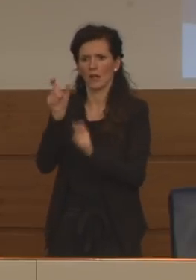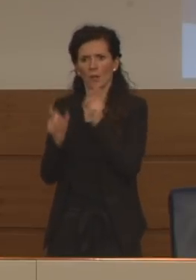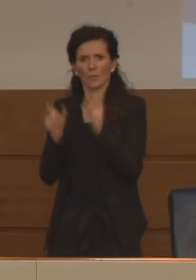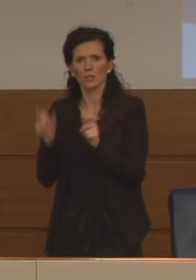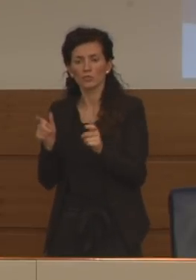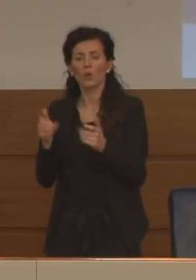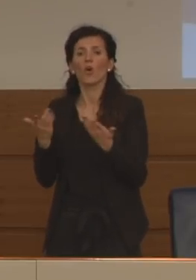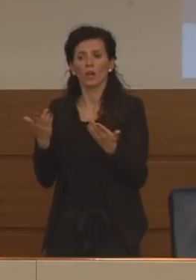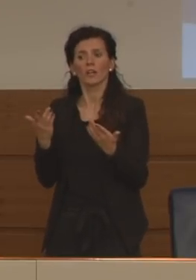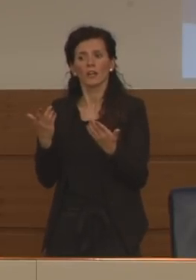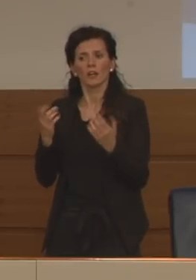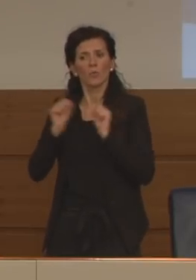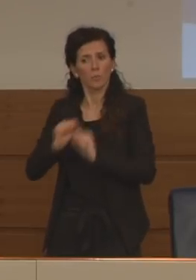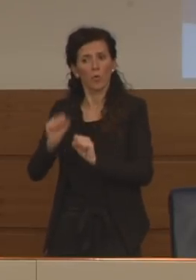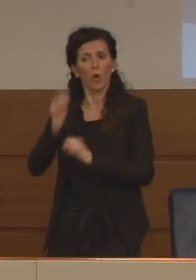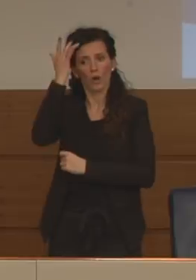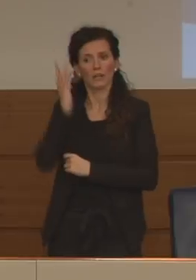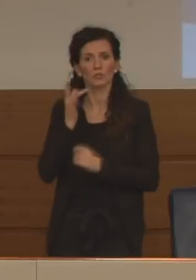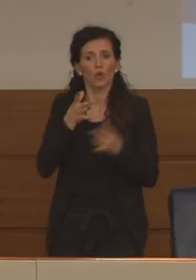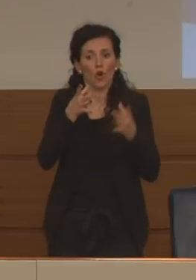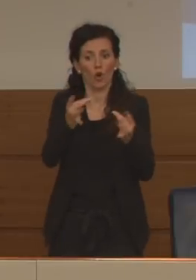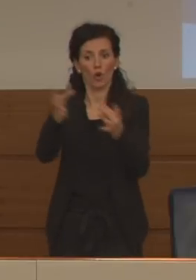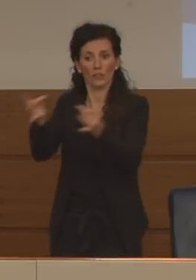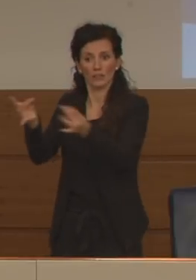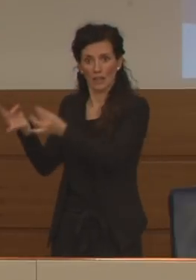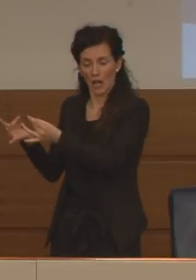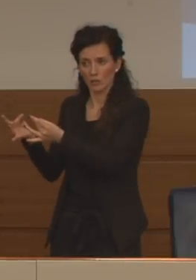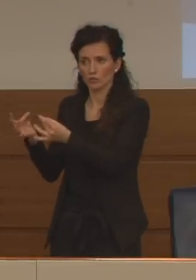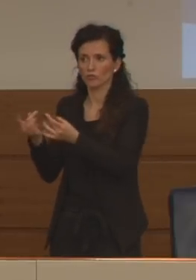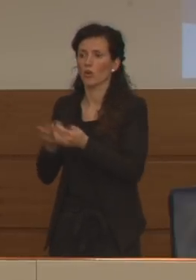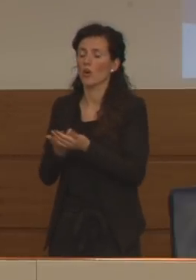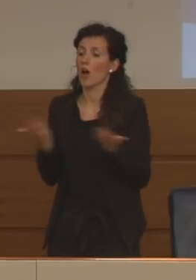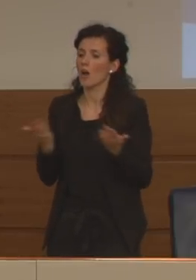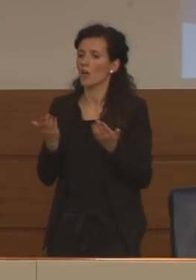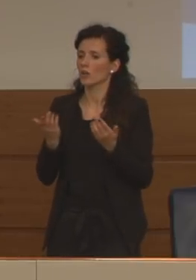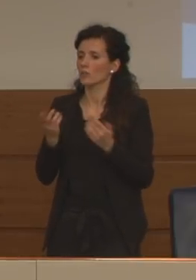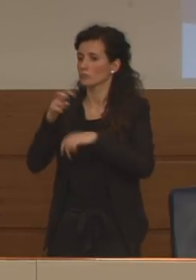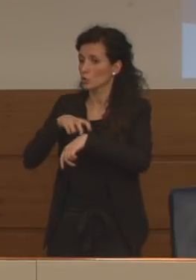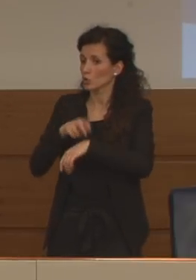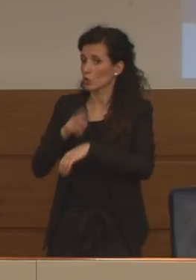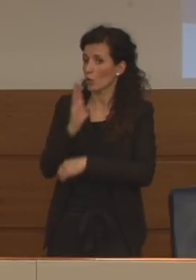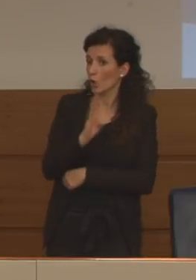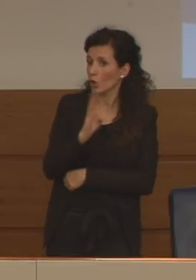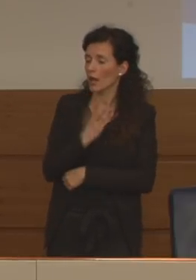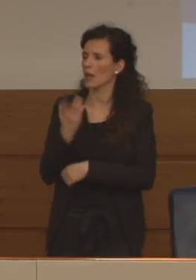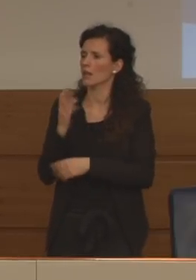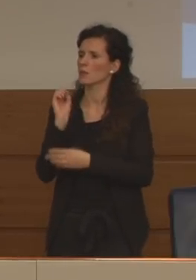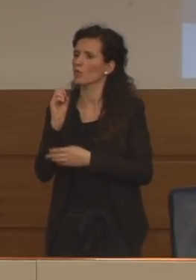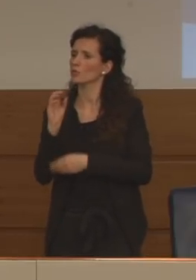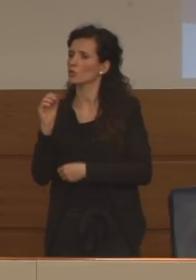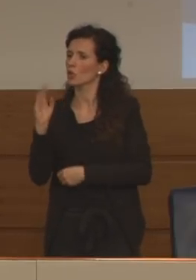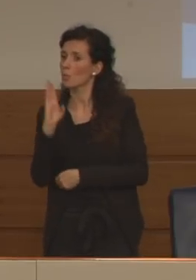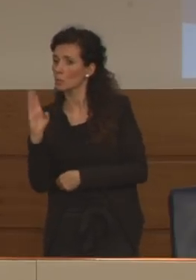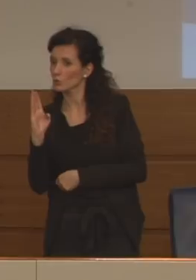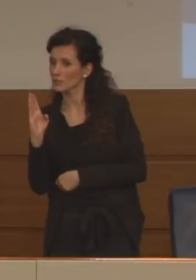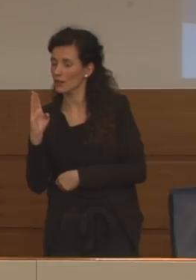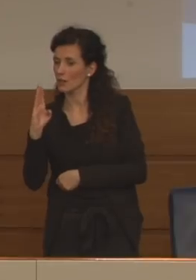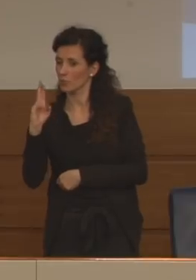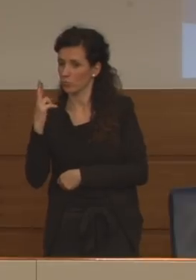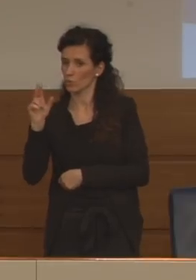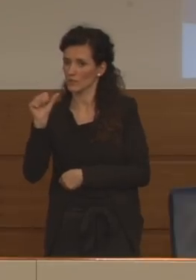rischio contagio qual è appunto dottor borrelli ma anche del blu saperlo se vuole rispondere